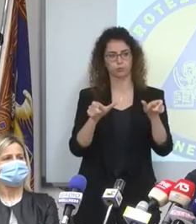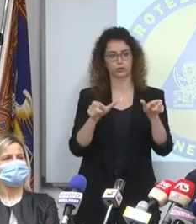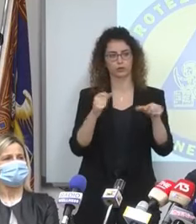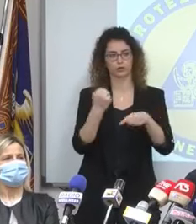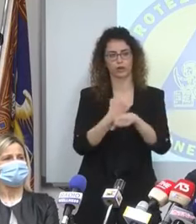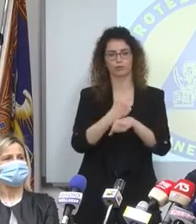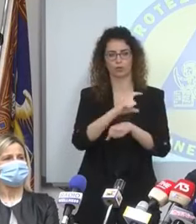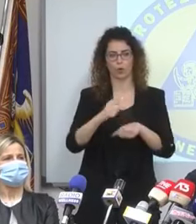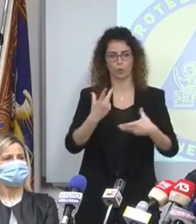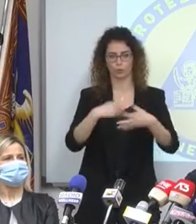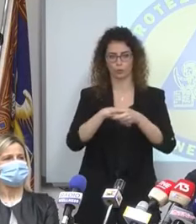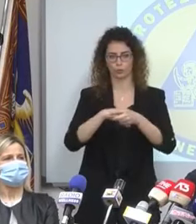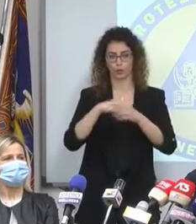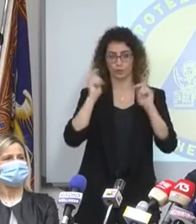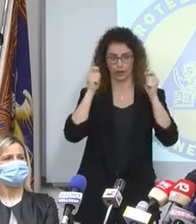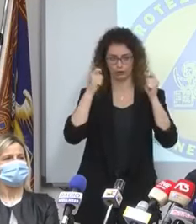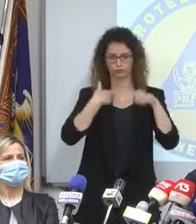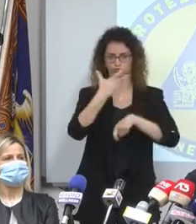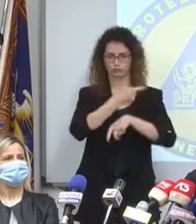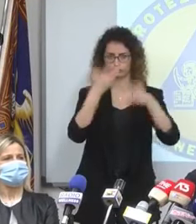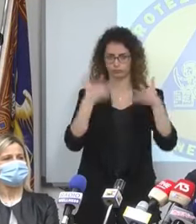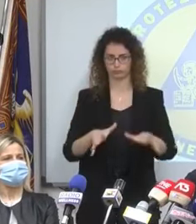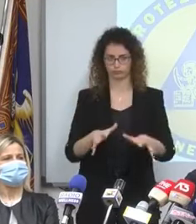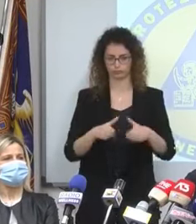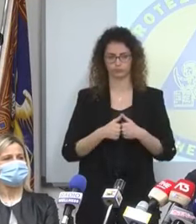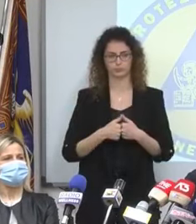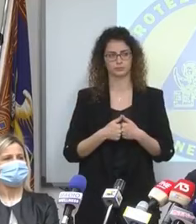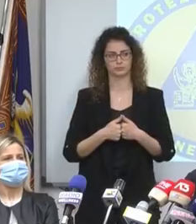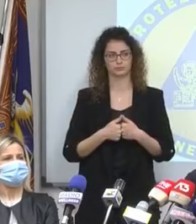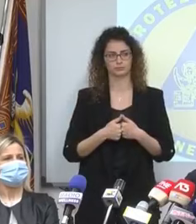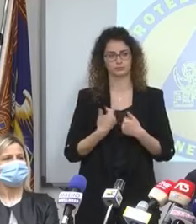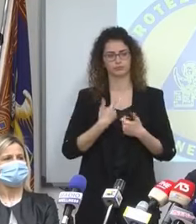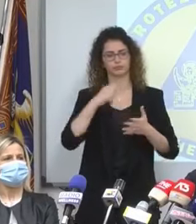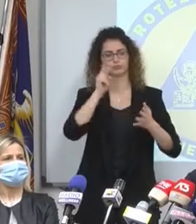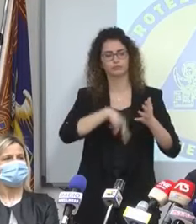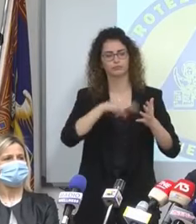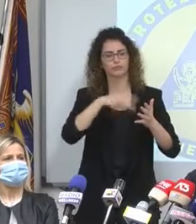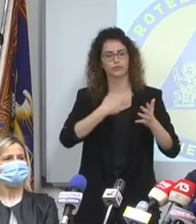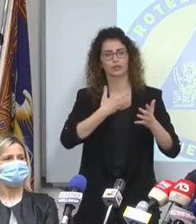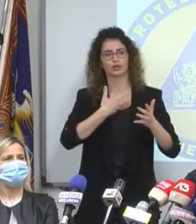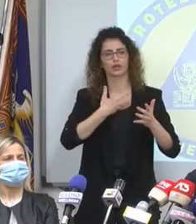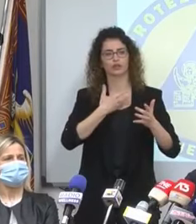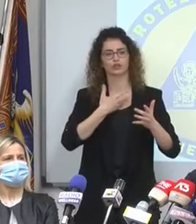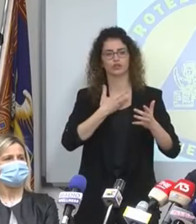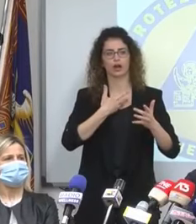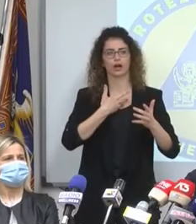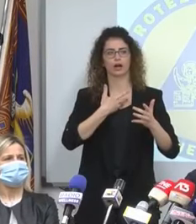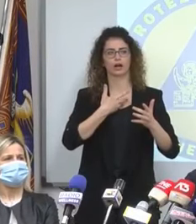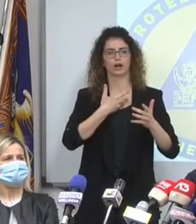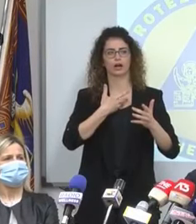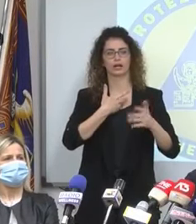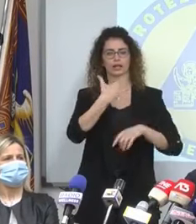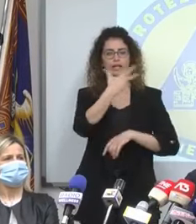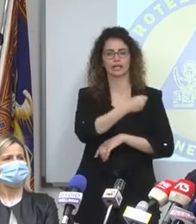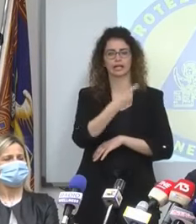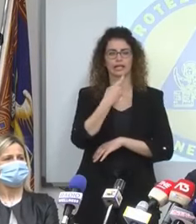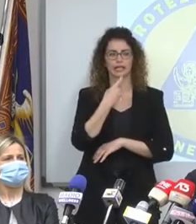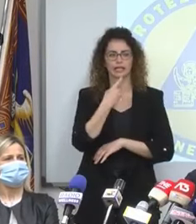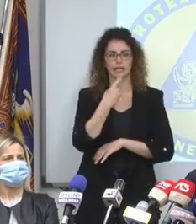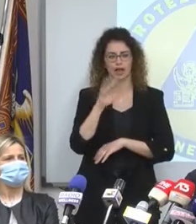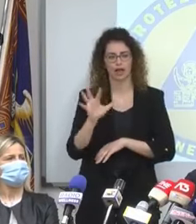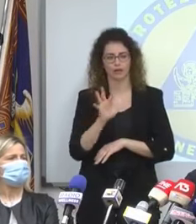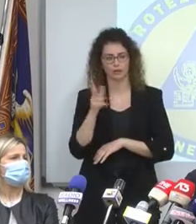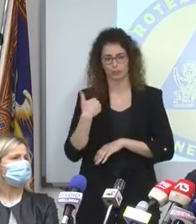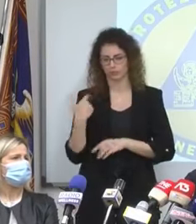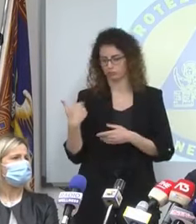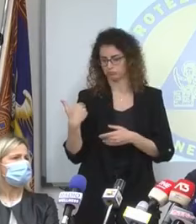di Padova è stato vaccinato, si legge che si sono fatti vaccinare amministratori, ad esempio cose di